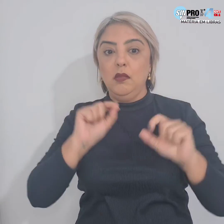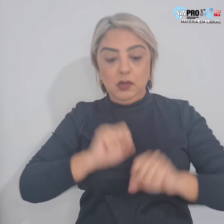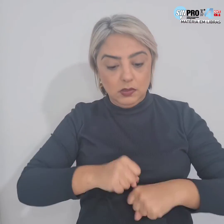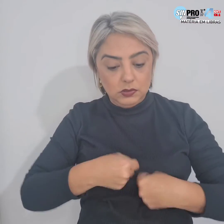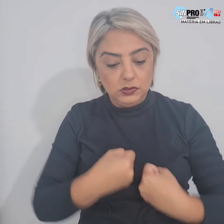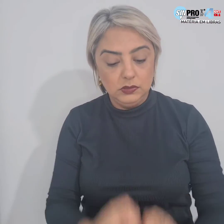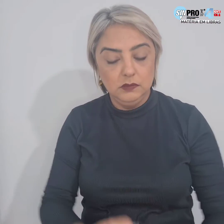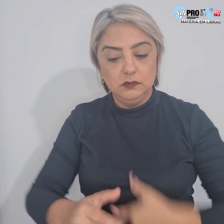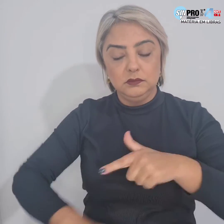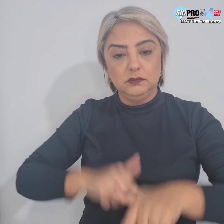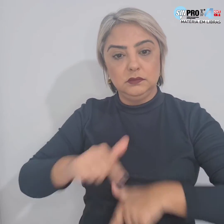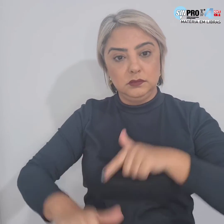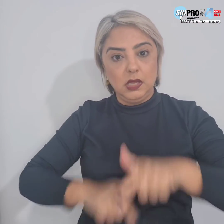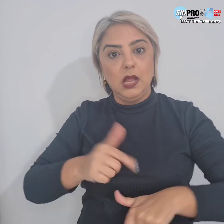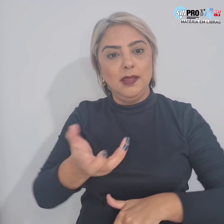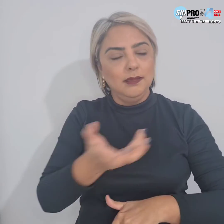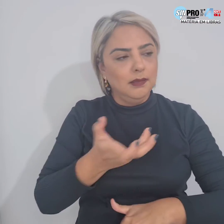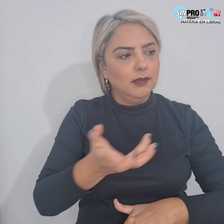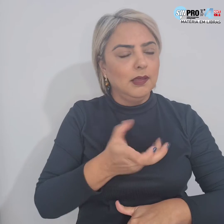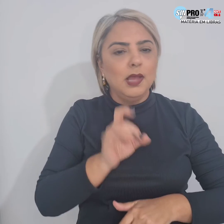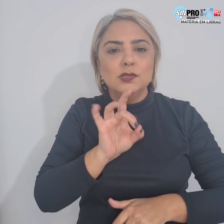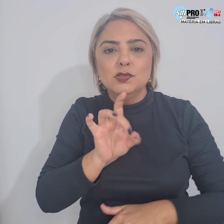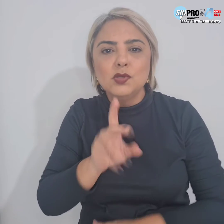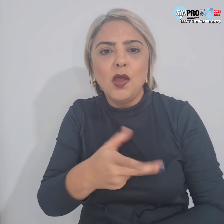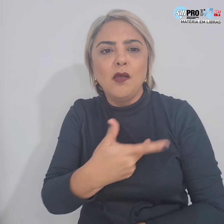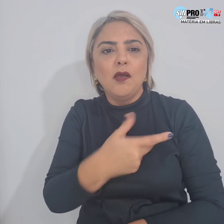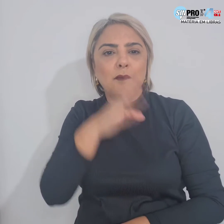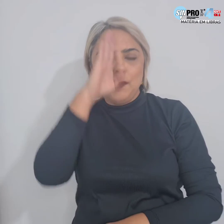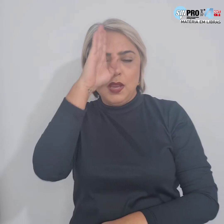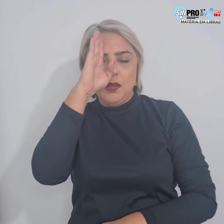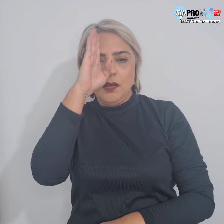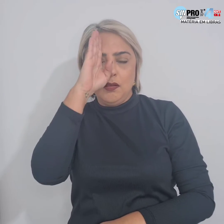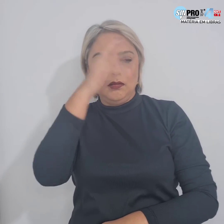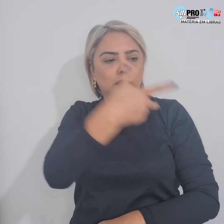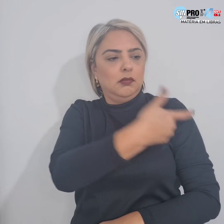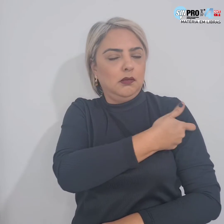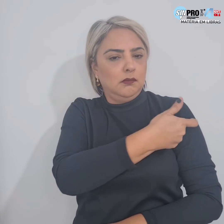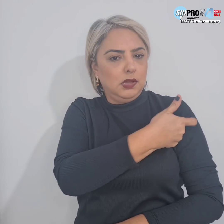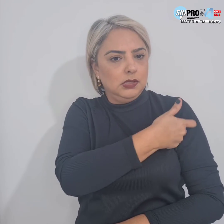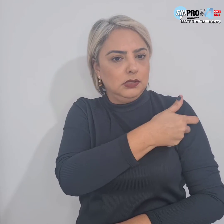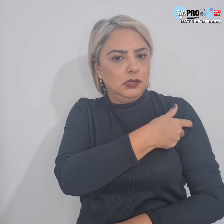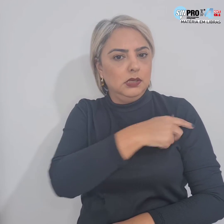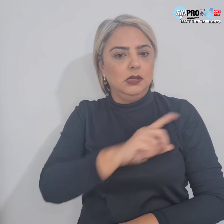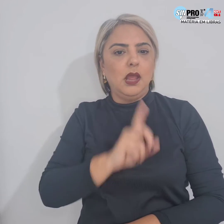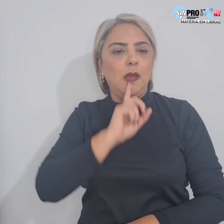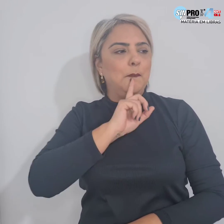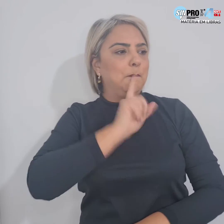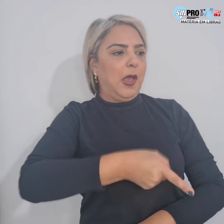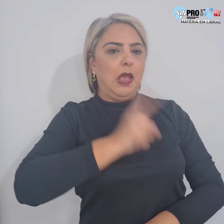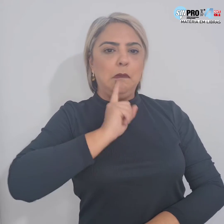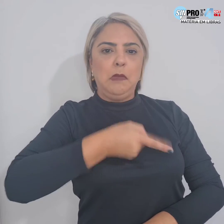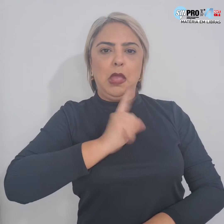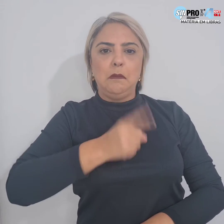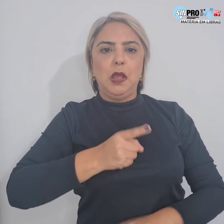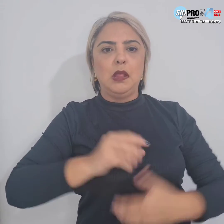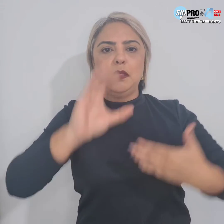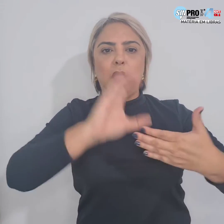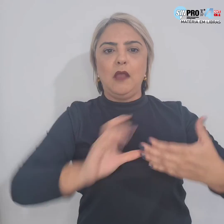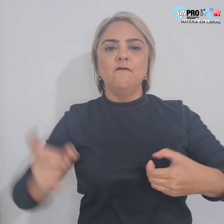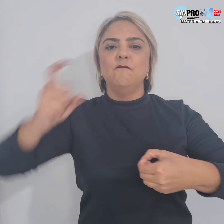os trabalhadores que querem apenas prioridade na vacina, manda a categoria voltar ao